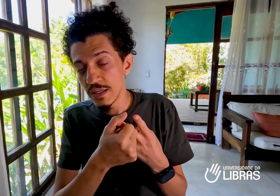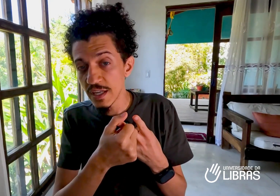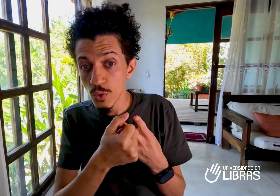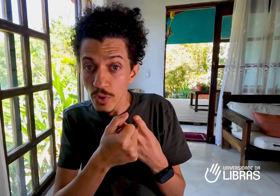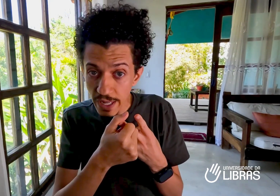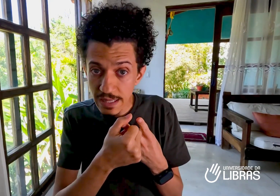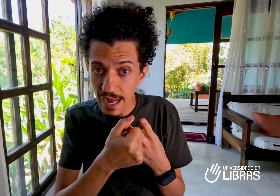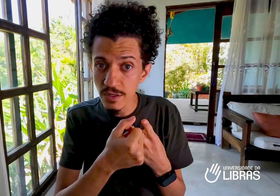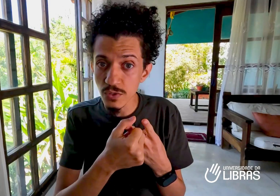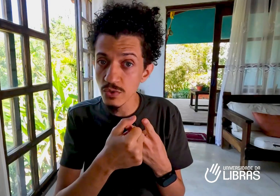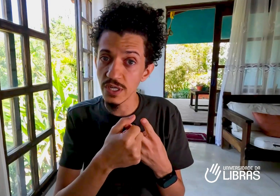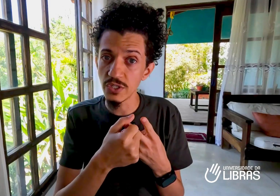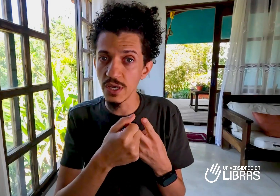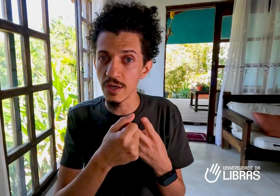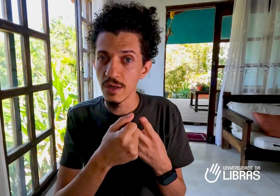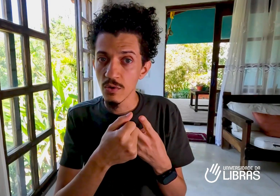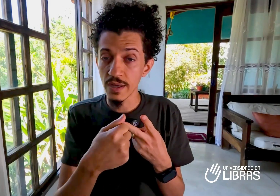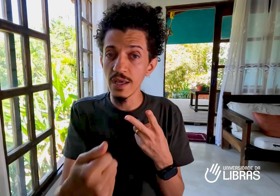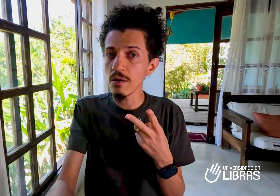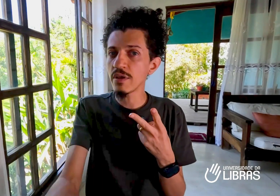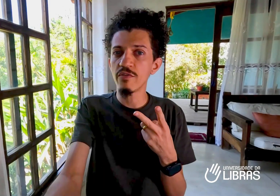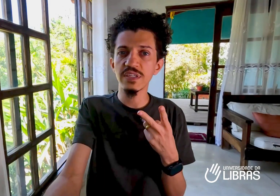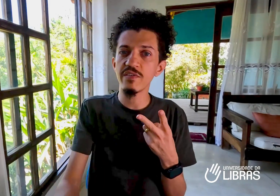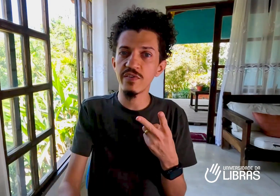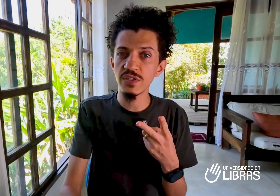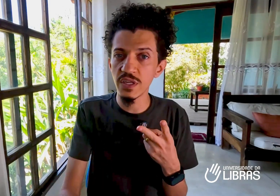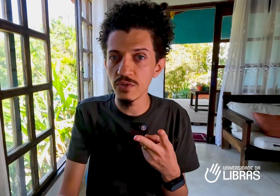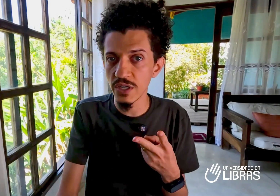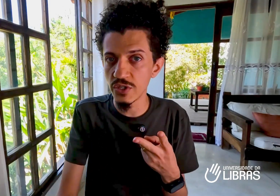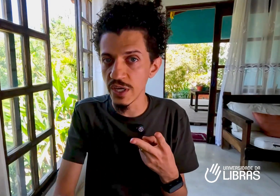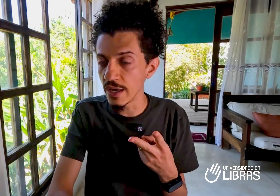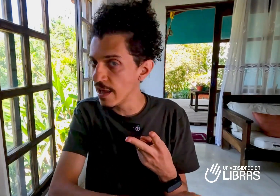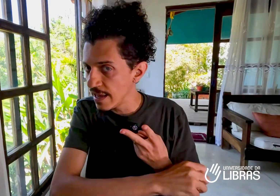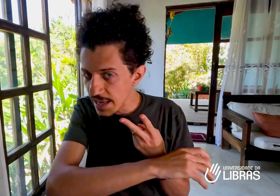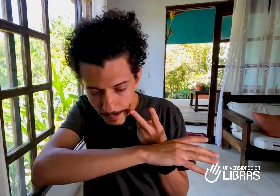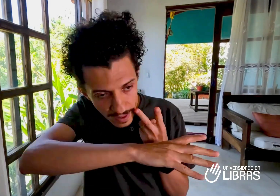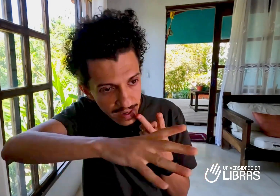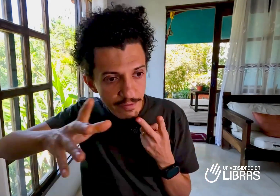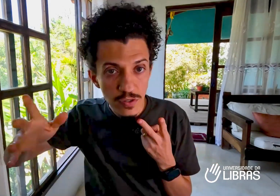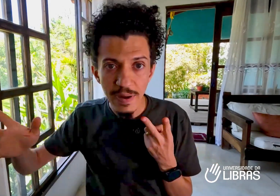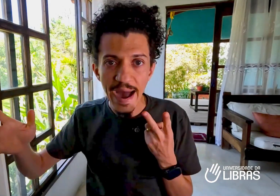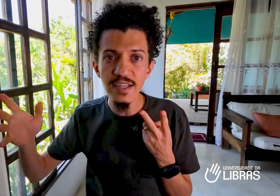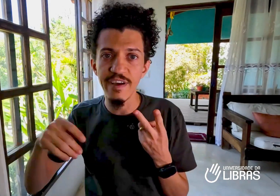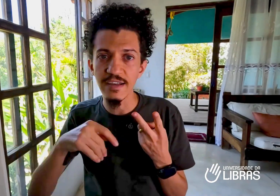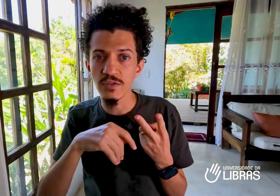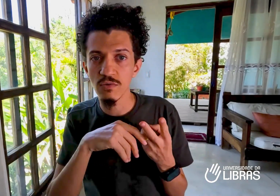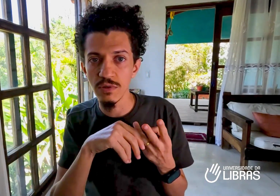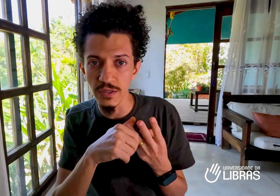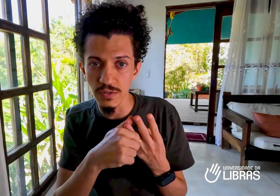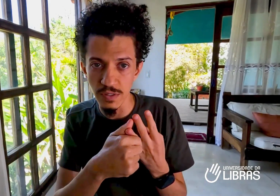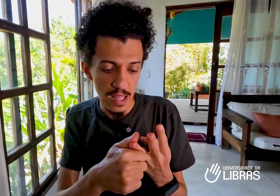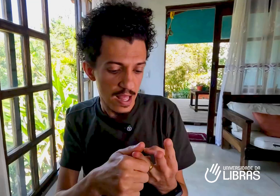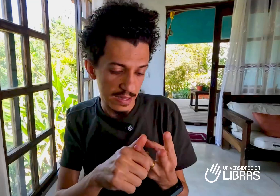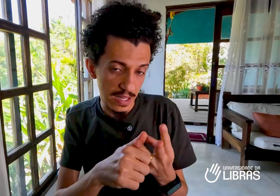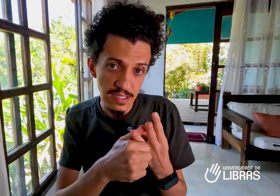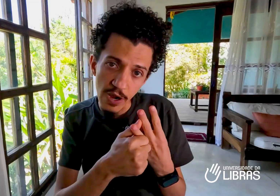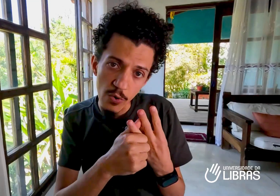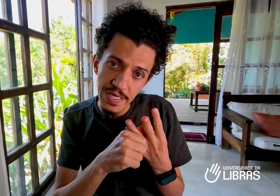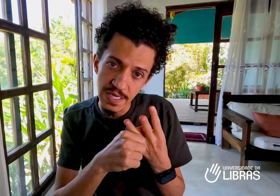estejam conectadas com o dia a dia, com aquilo que você vivencia no dia a dia e aplicável aos mais diversos contextos. A terceira coisa é que